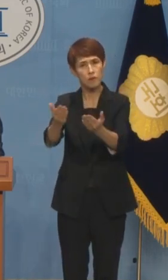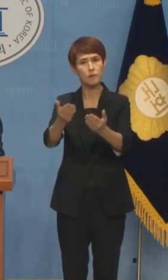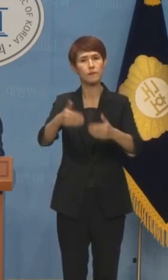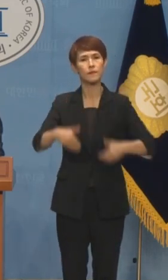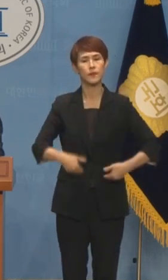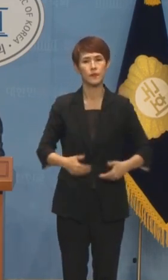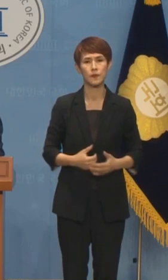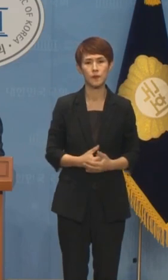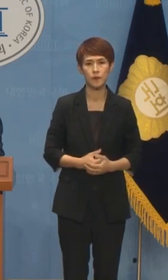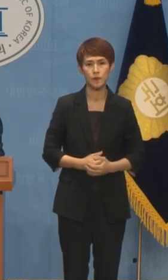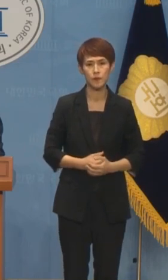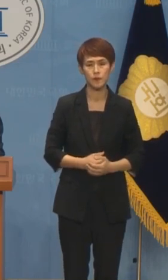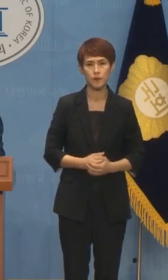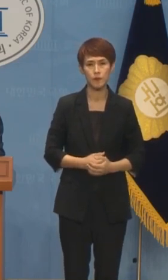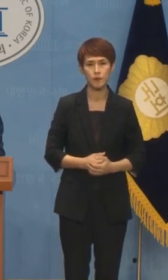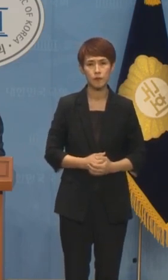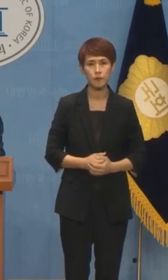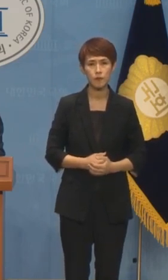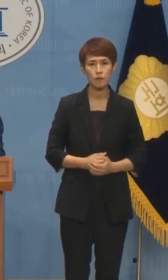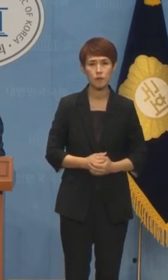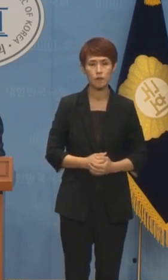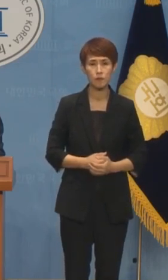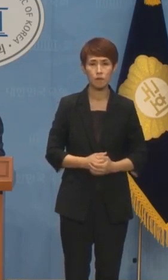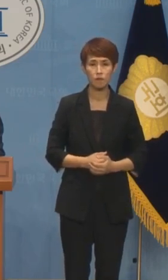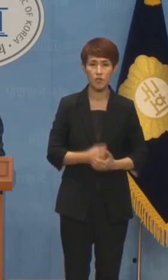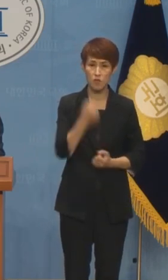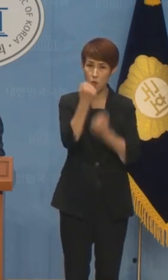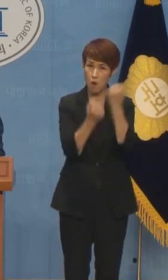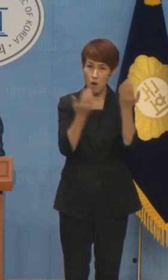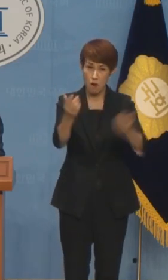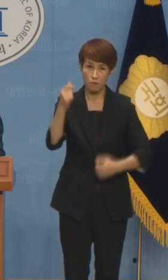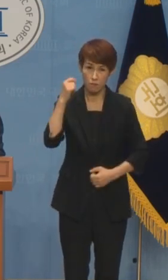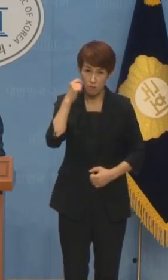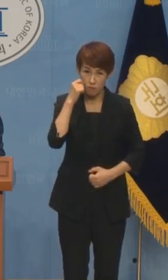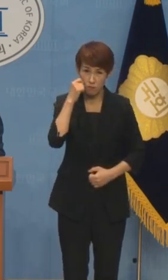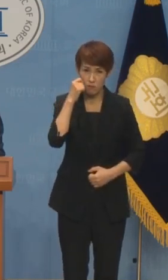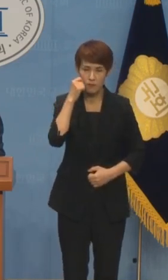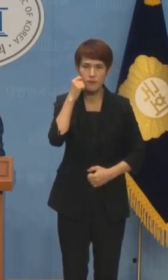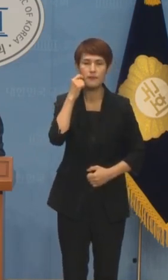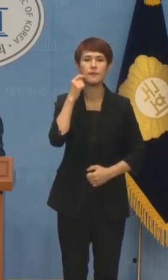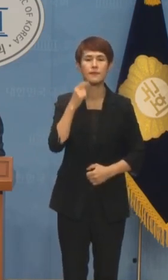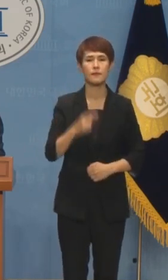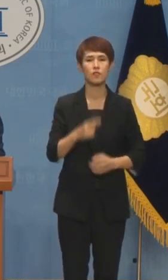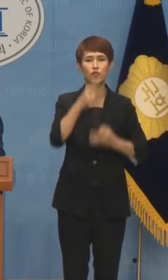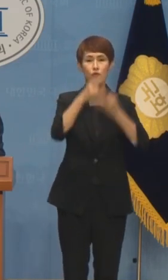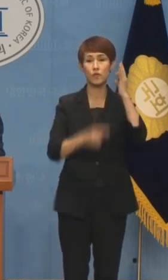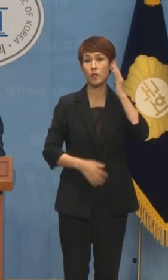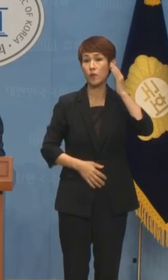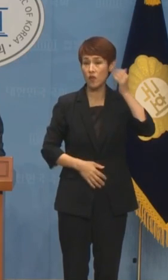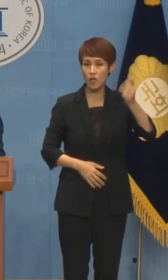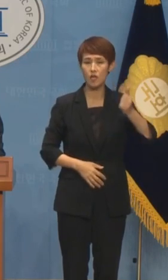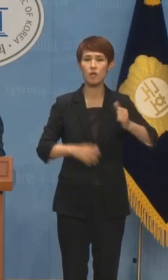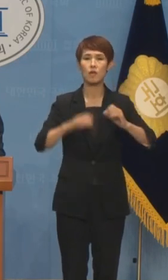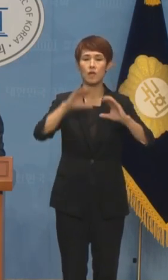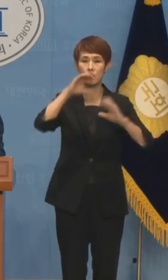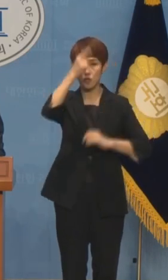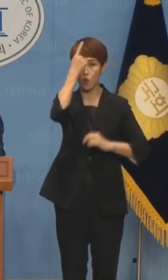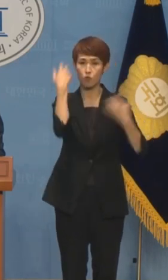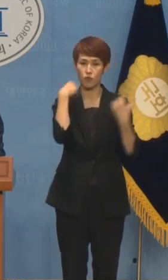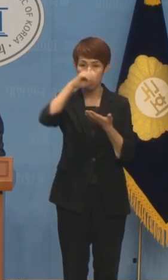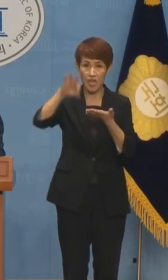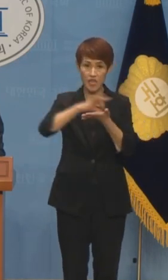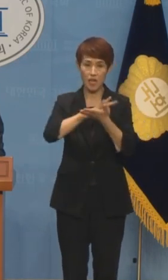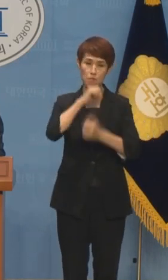해명해야 합니다. 그렇지 못한다면 결국 윤석열 대통령이 국가 예산을